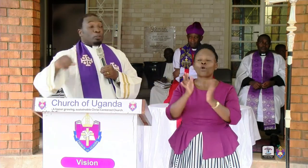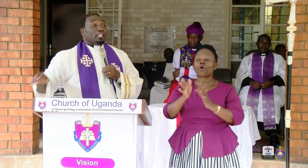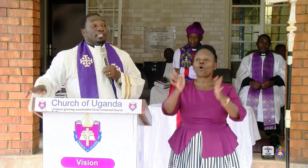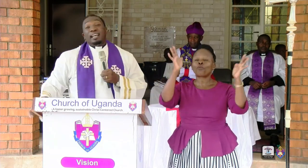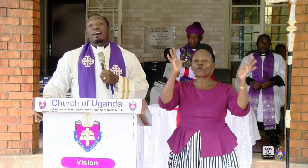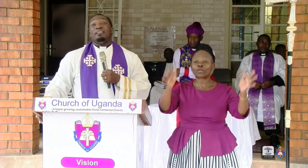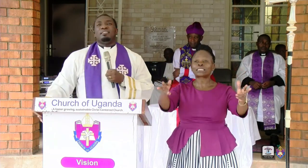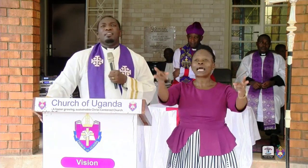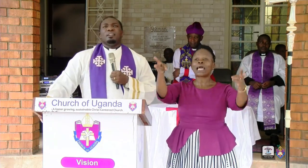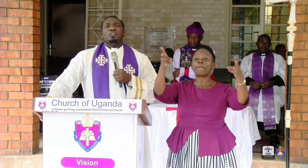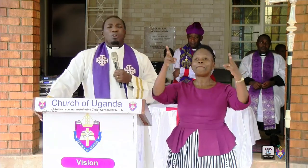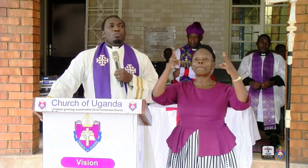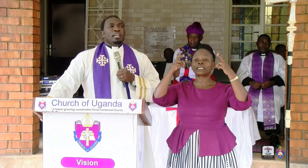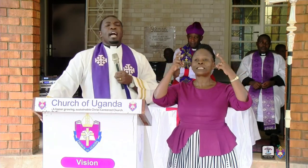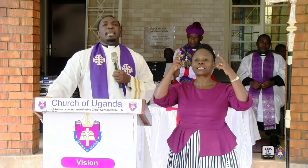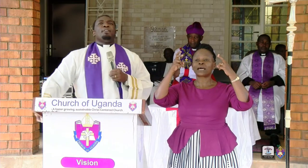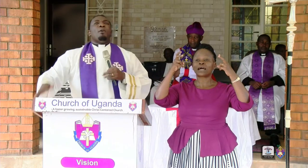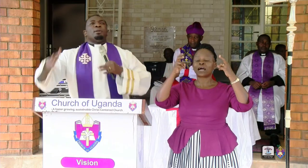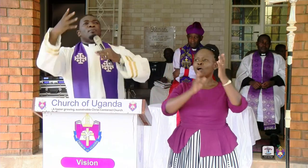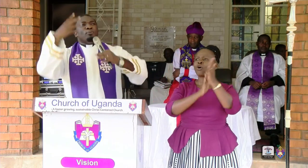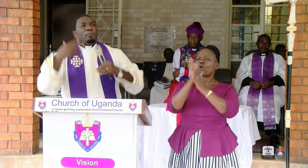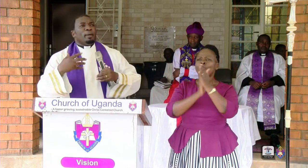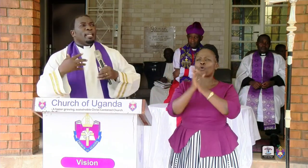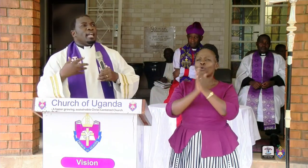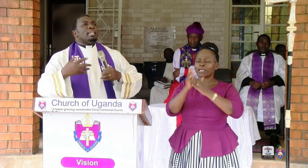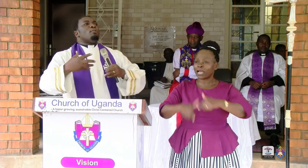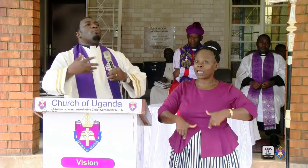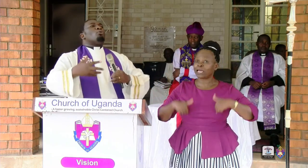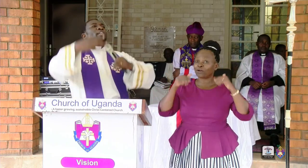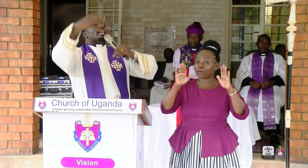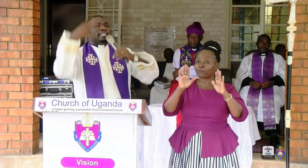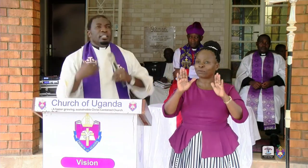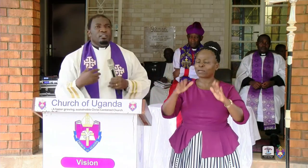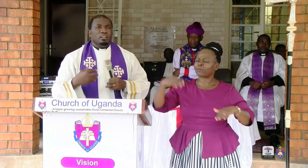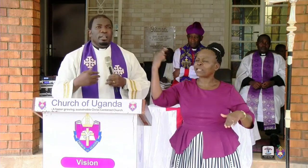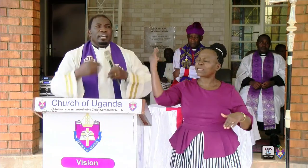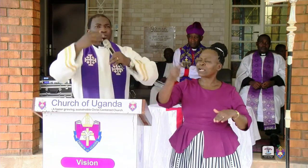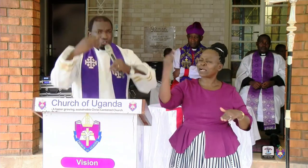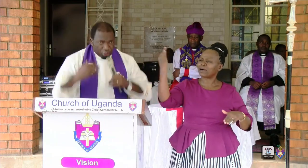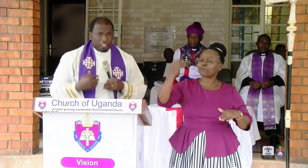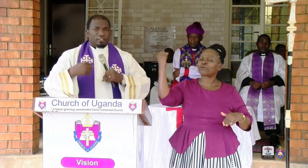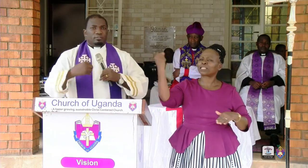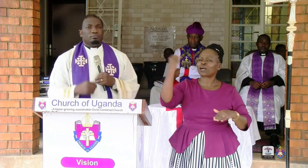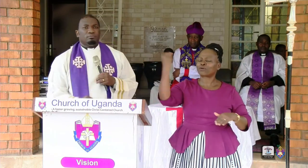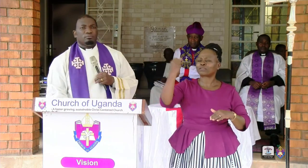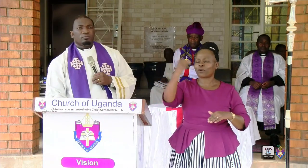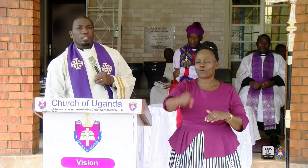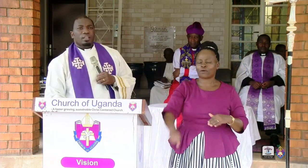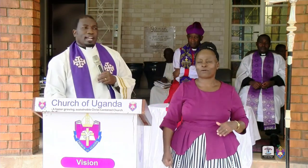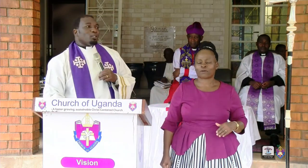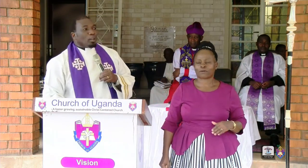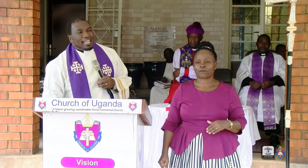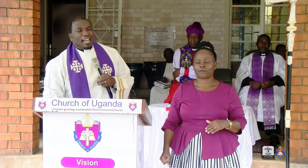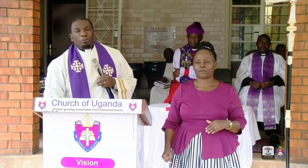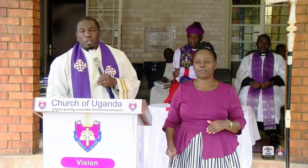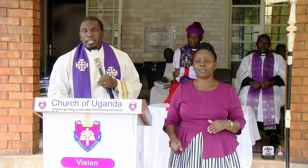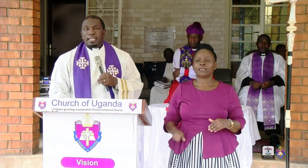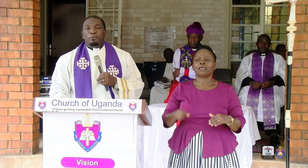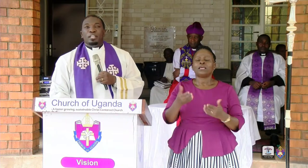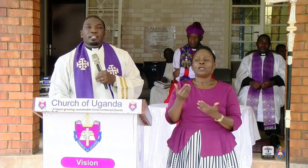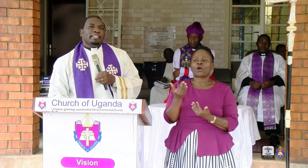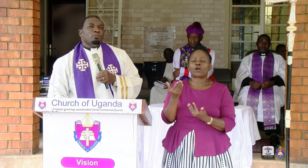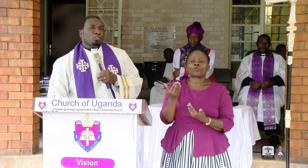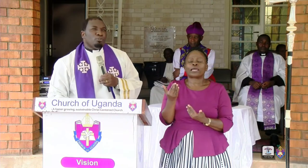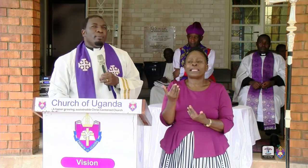omukristaayo ampuliriza okuyaayaana obulamu bwe bubeerenga nabwo bubuulira ki? Njiri. Nga togenda